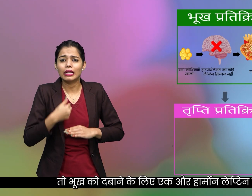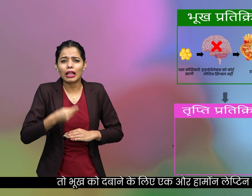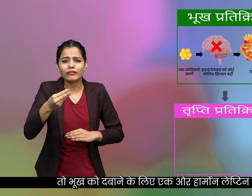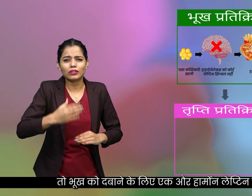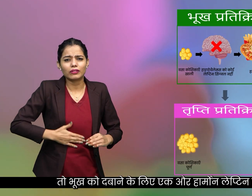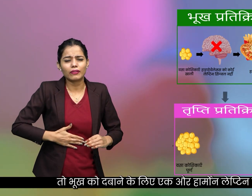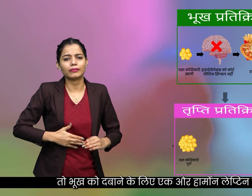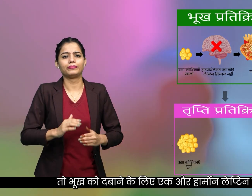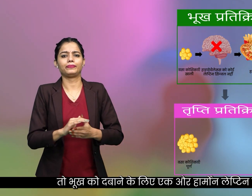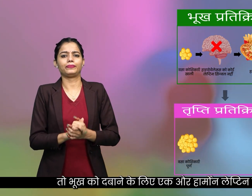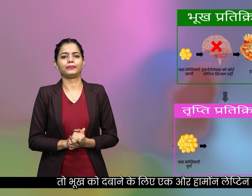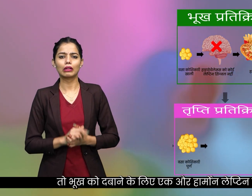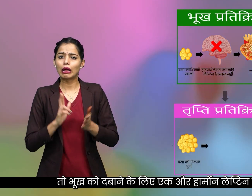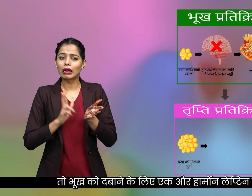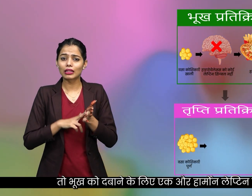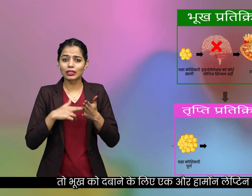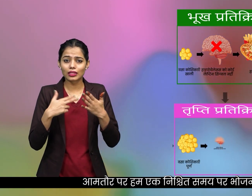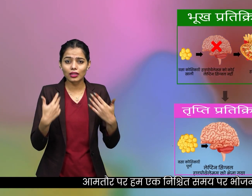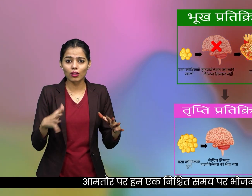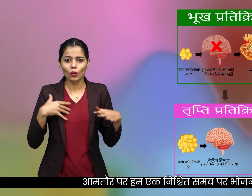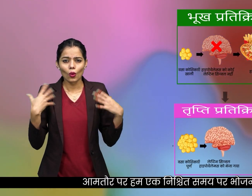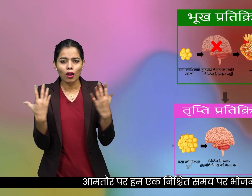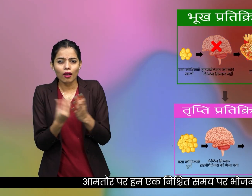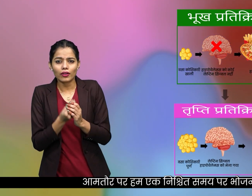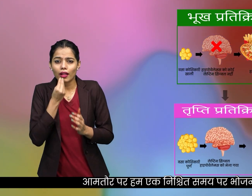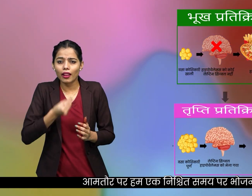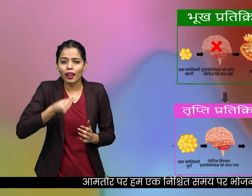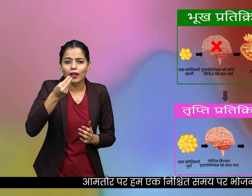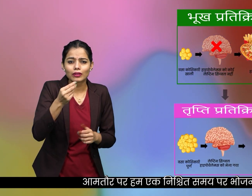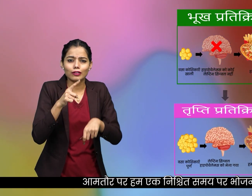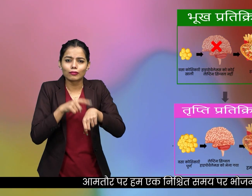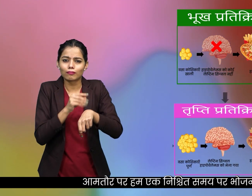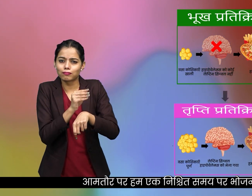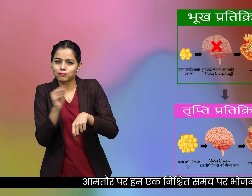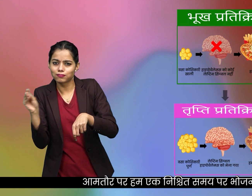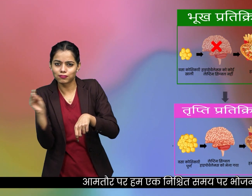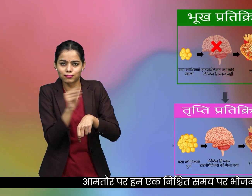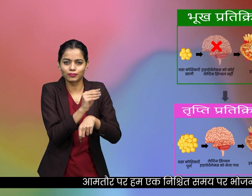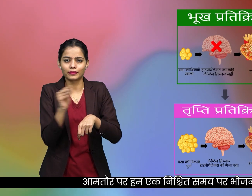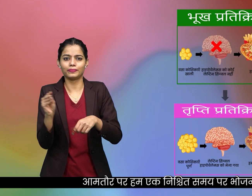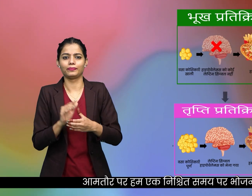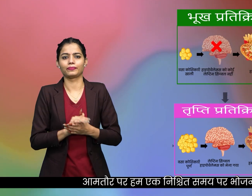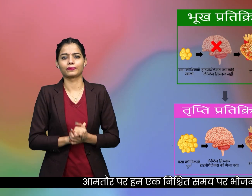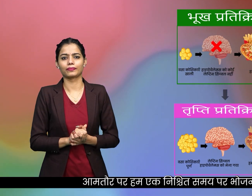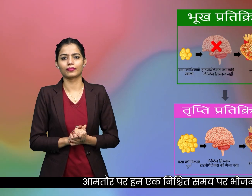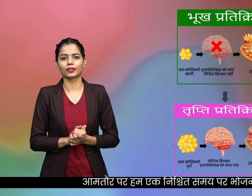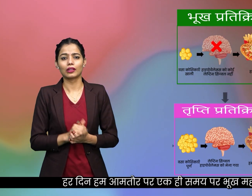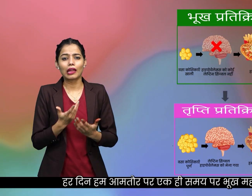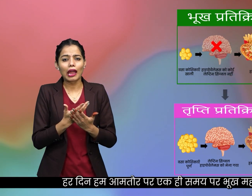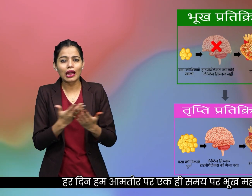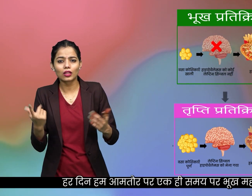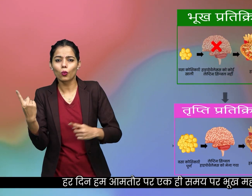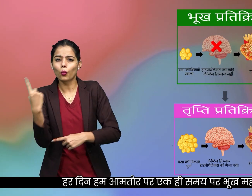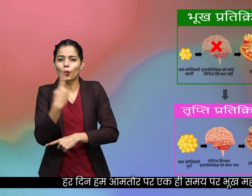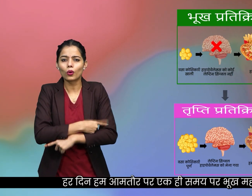एक और हार्मोन लेपिन स्रावित होता है। आमतौर पर हम एक निश्चित समय पर भोजन लेते हैं।